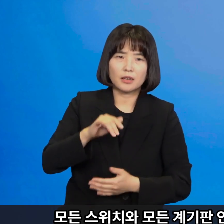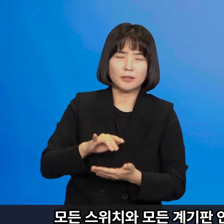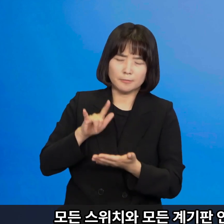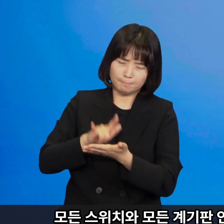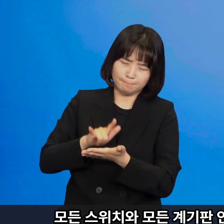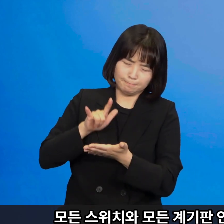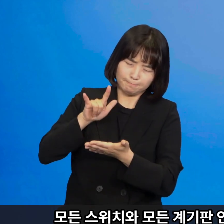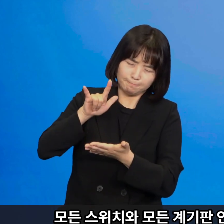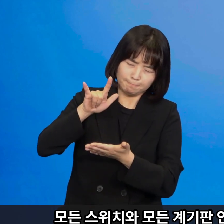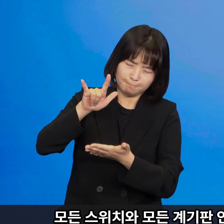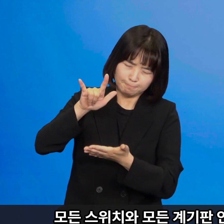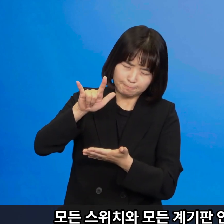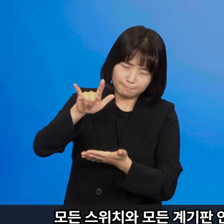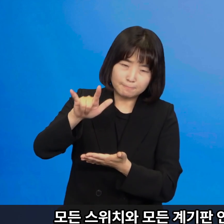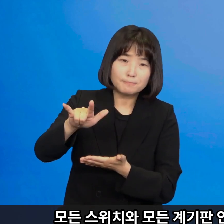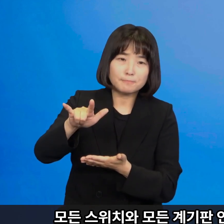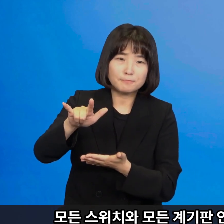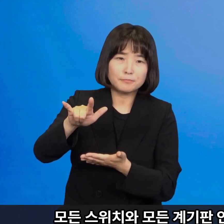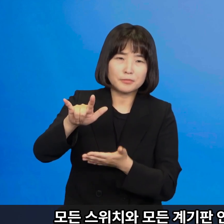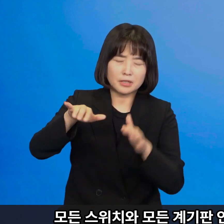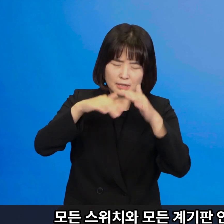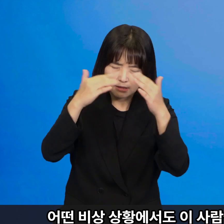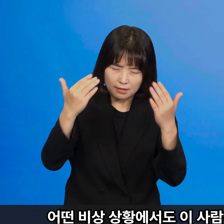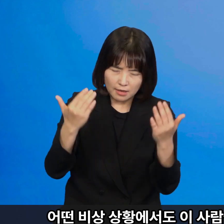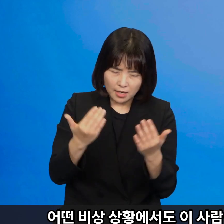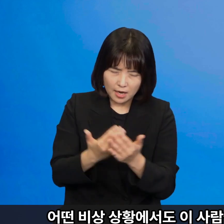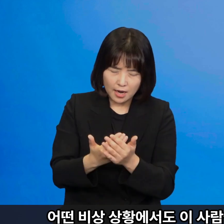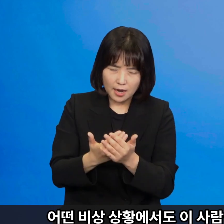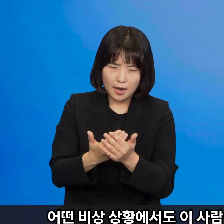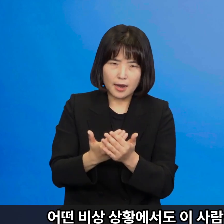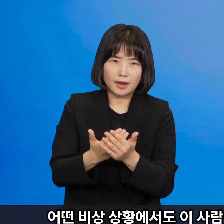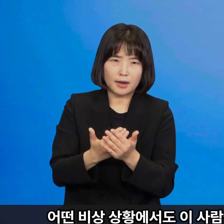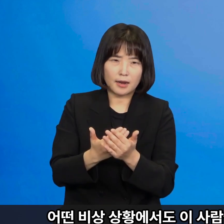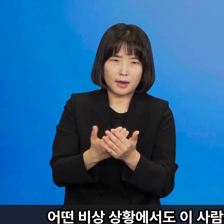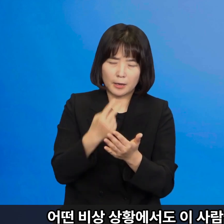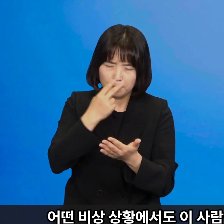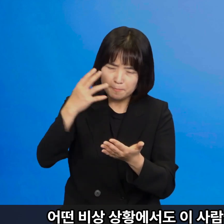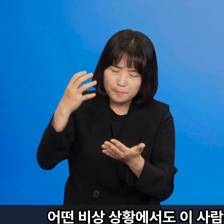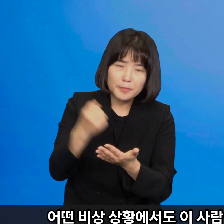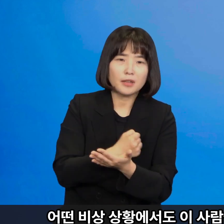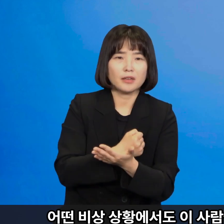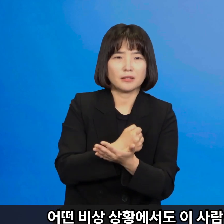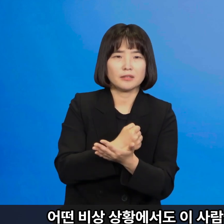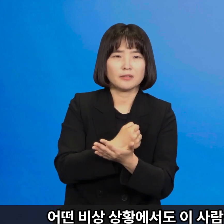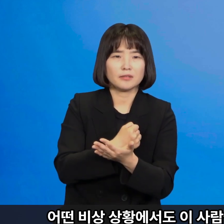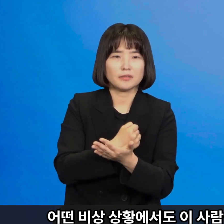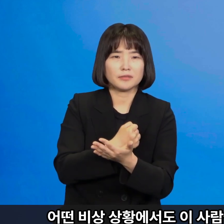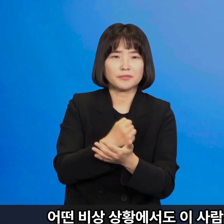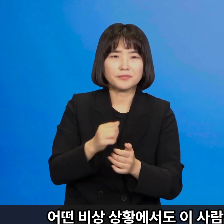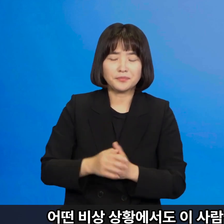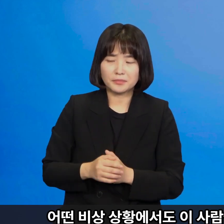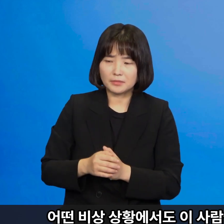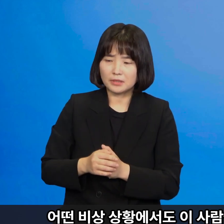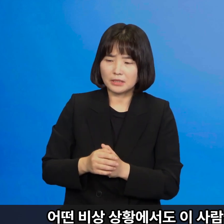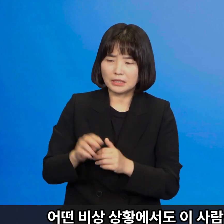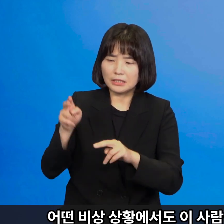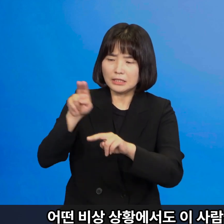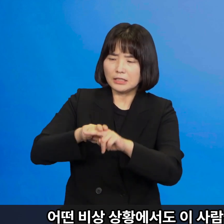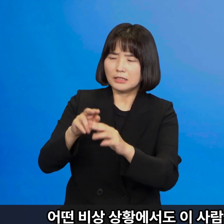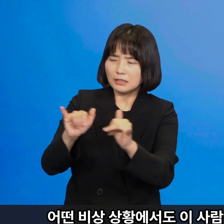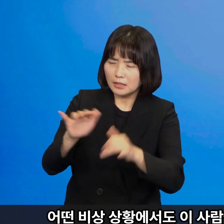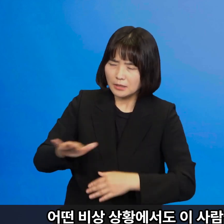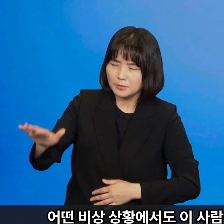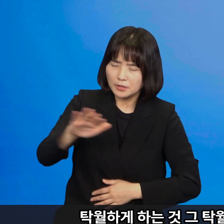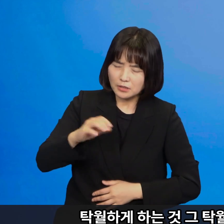모든 계기판 안에 모든 것을 다 마스터하여서 어떤 비상 상황에서도 이 사람들을 살릴 수 있도록